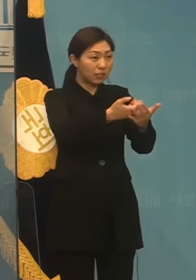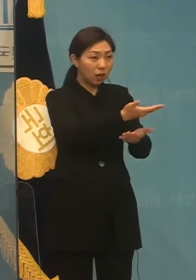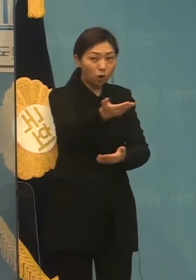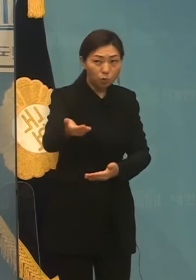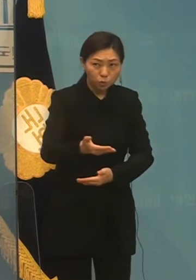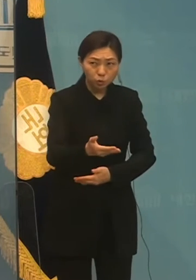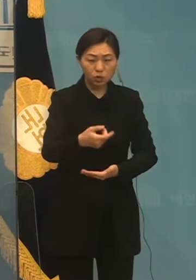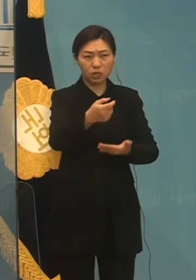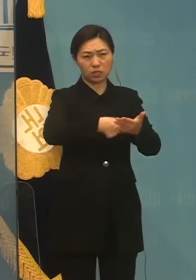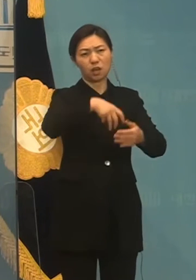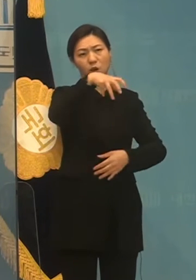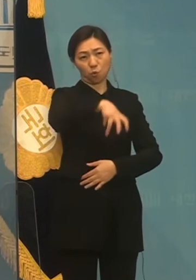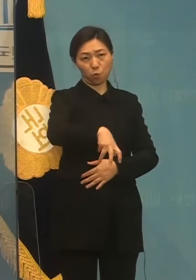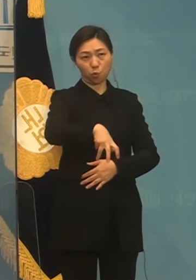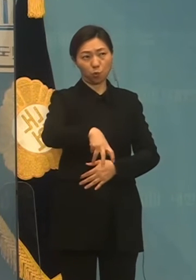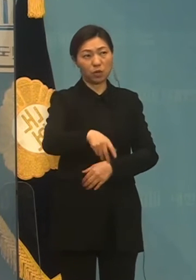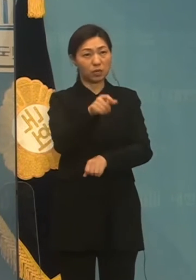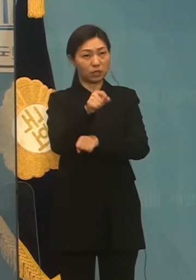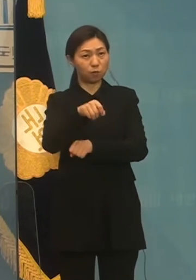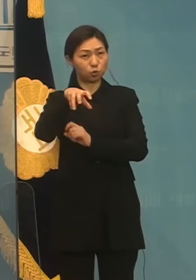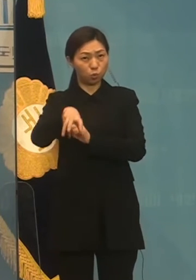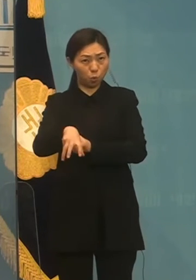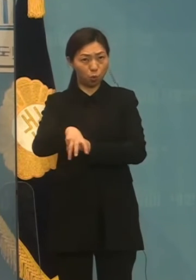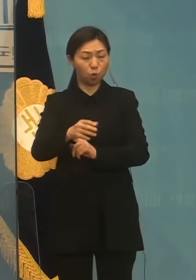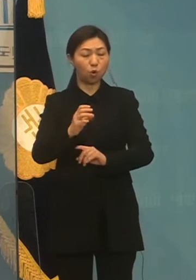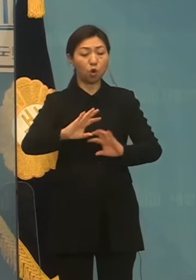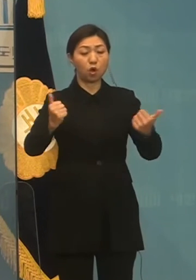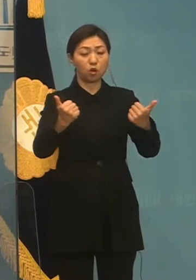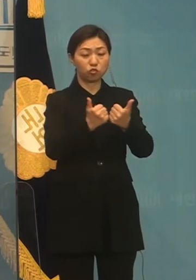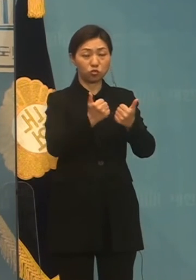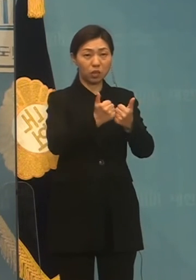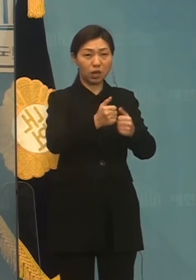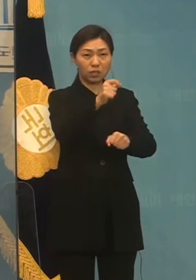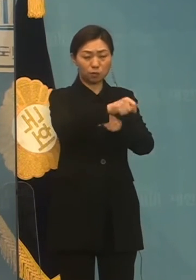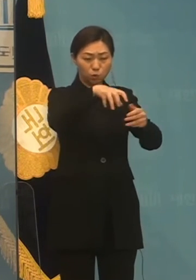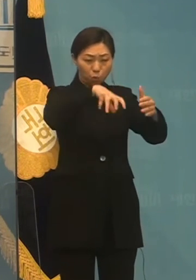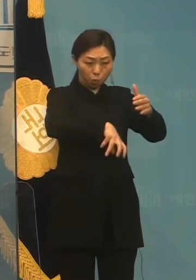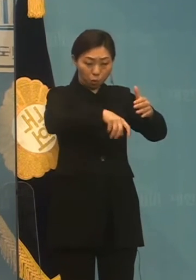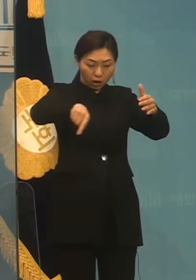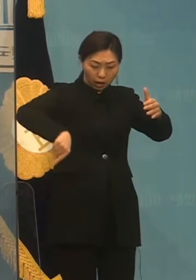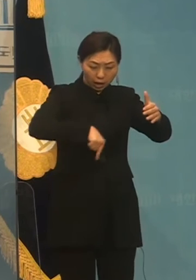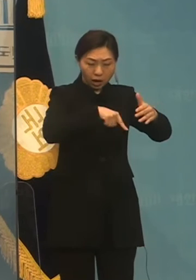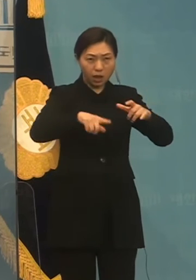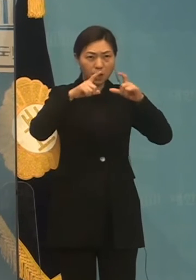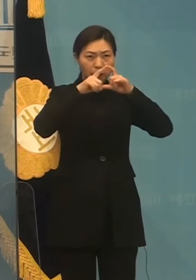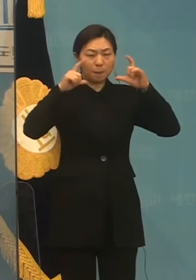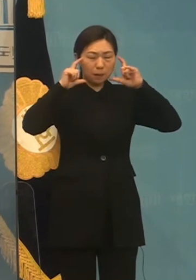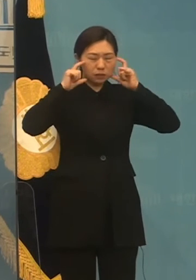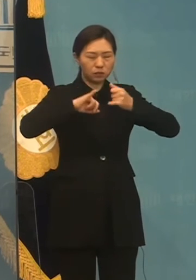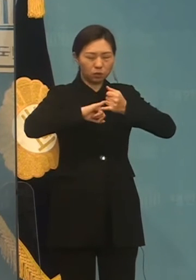기자실이나 기자회견장 등 국회 청사 내 마스크